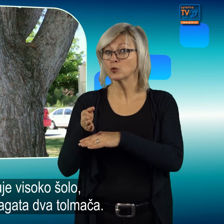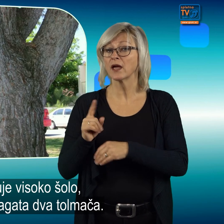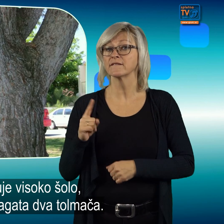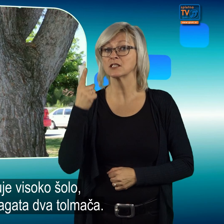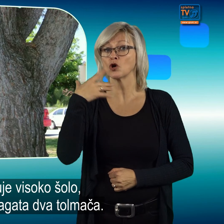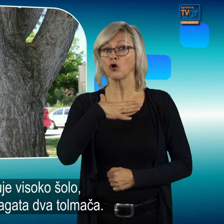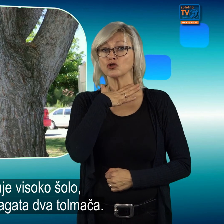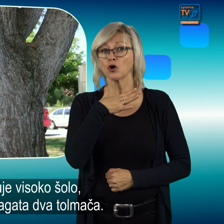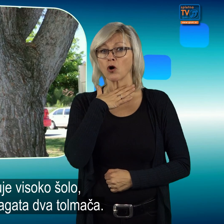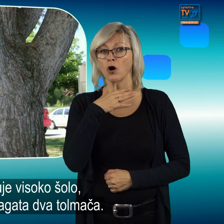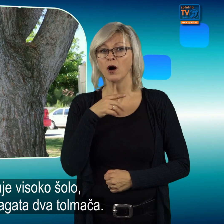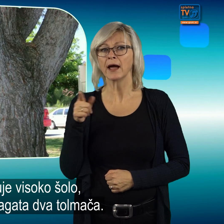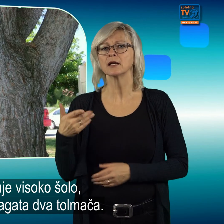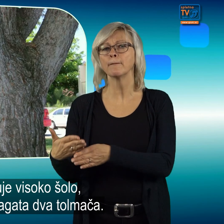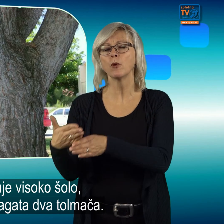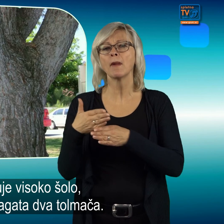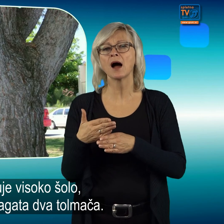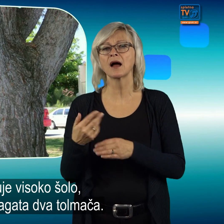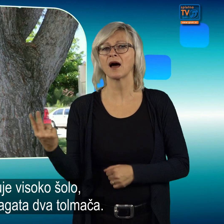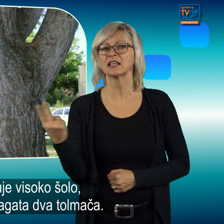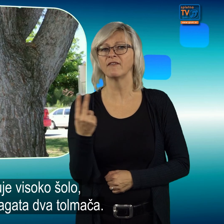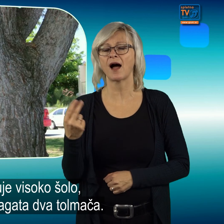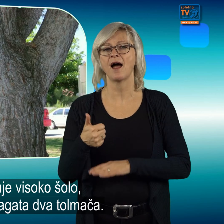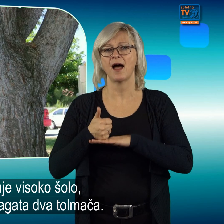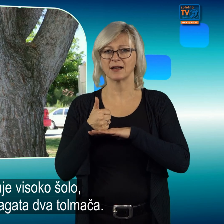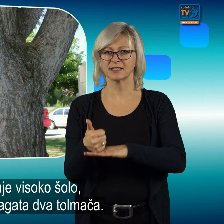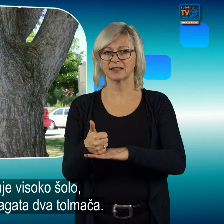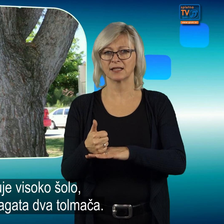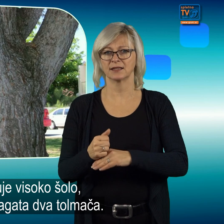Obiskuje visoko šolo, kjer ji pomagata dva tolmača.